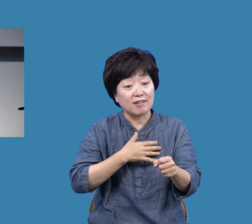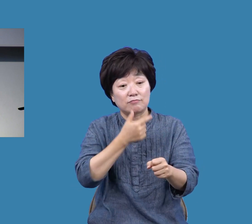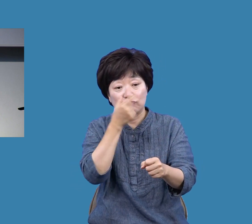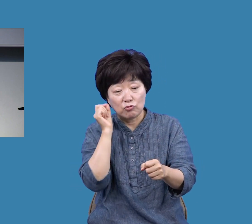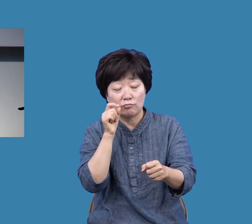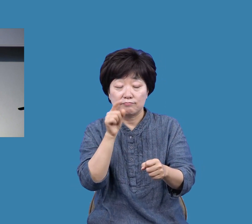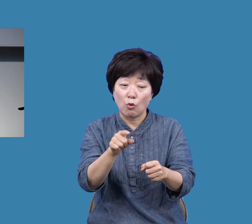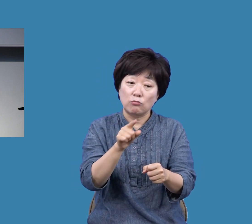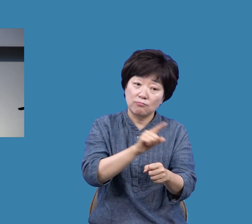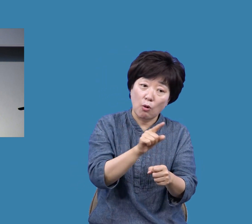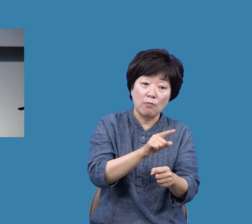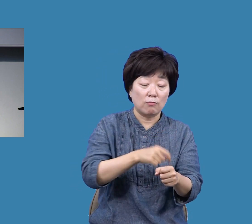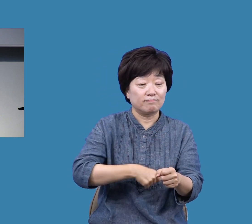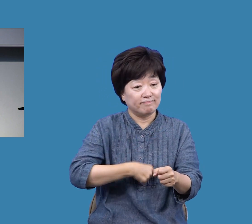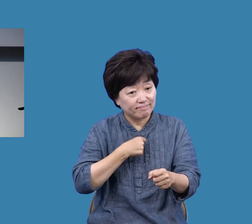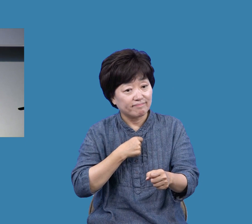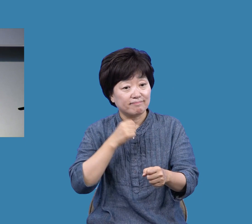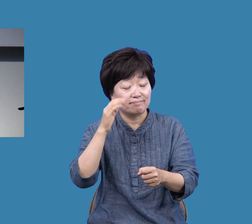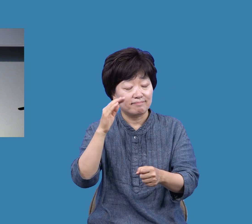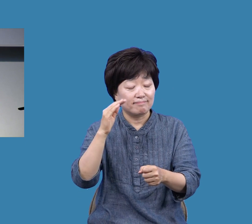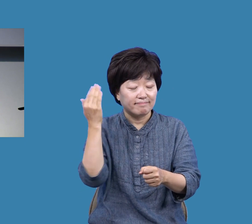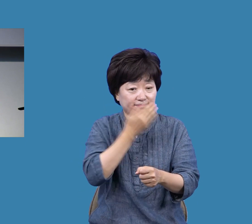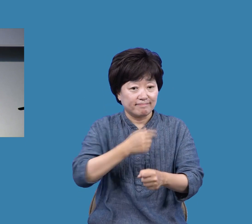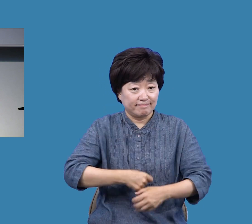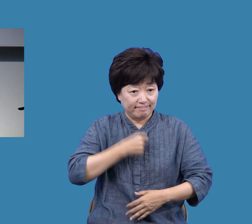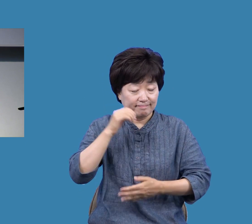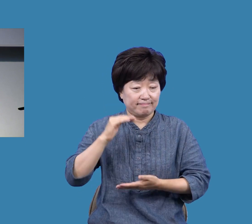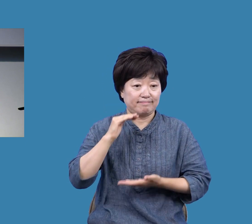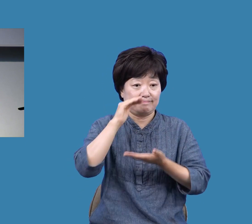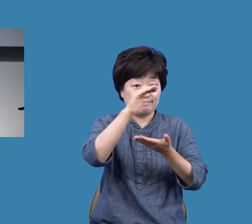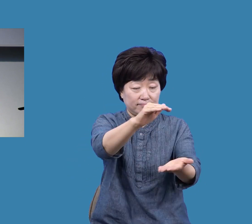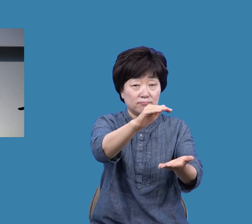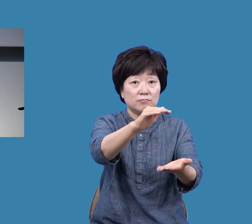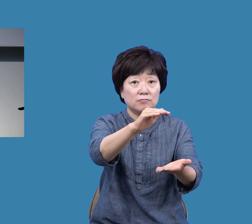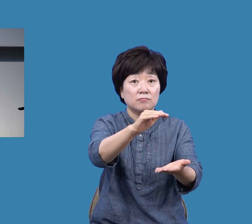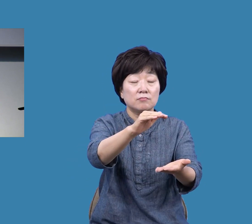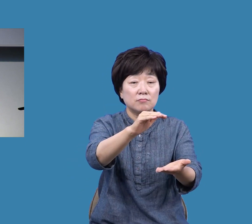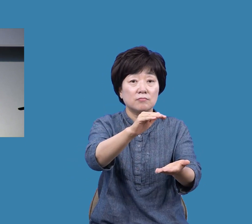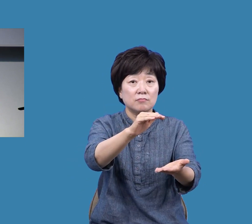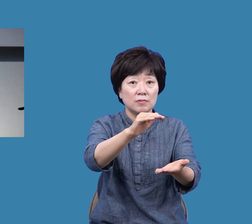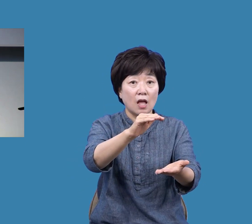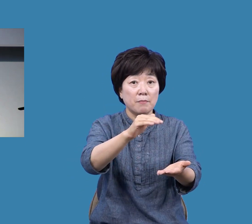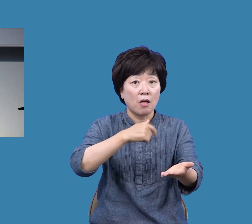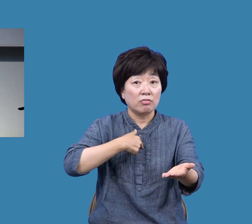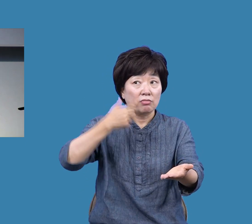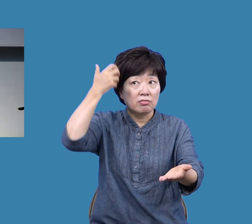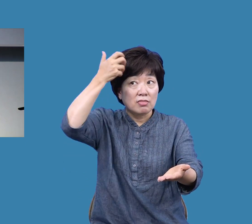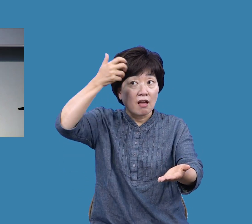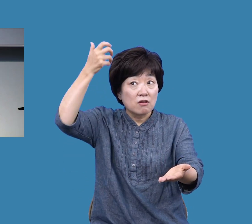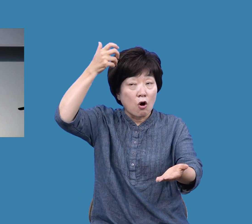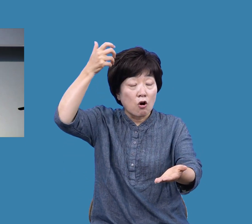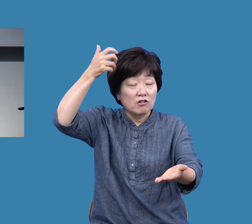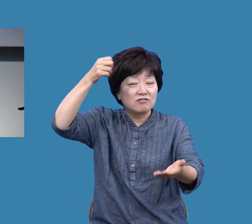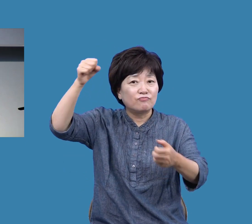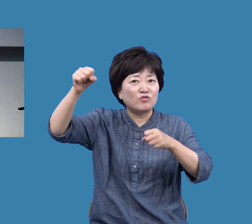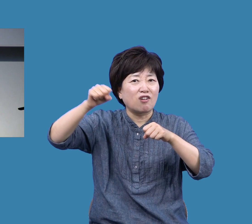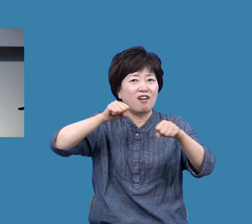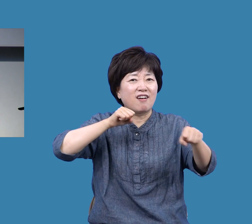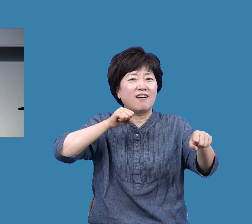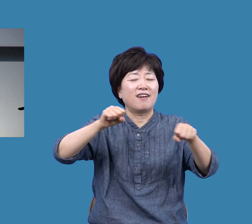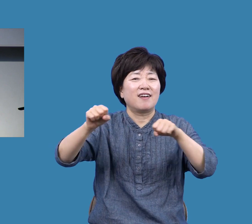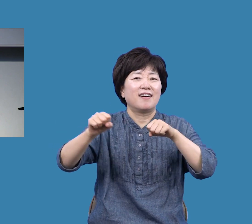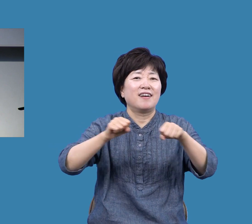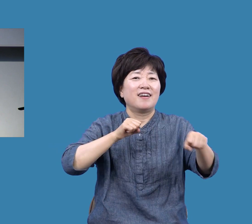저런 건 이렇고 그냥 정직하게 말했을 때요. 첫째 뭐가 일어나냐면 내 영이 움직이기 시작해요. 내